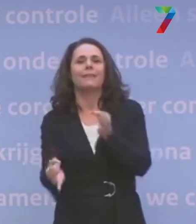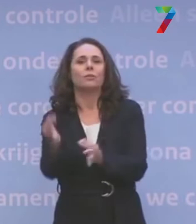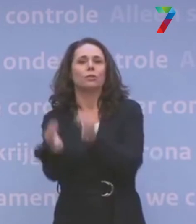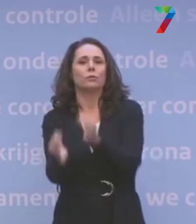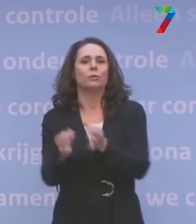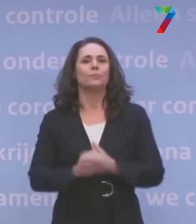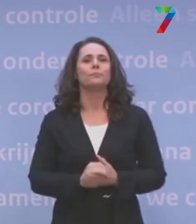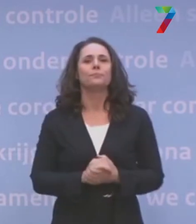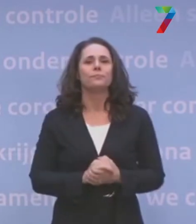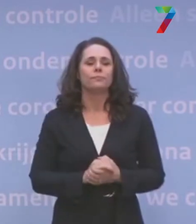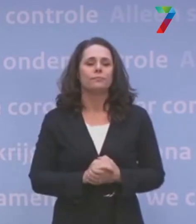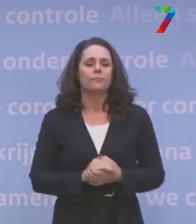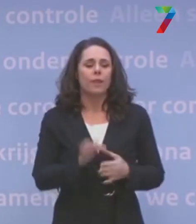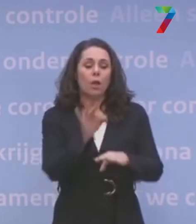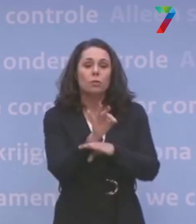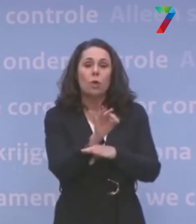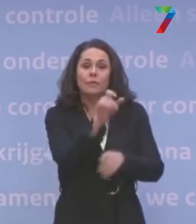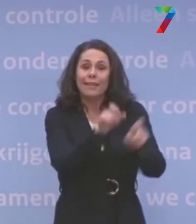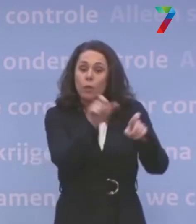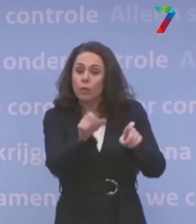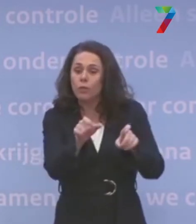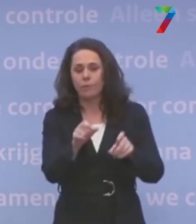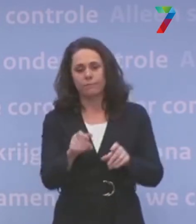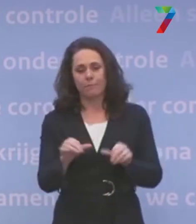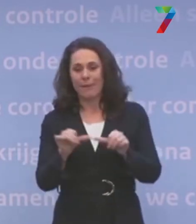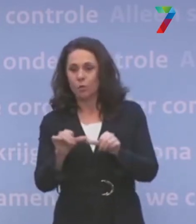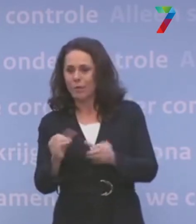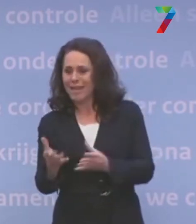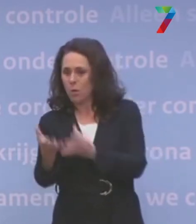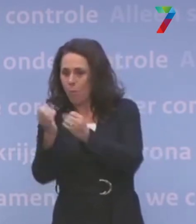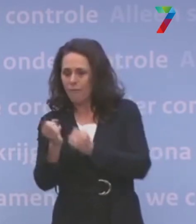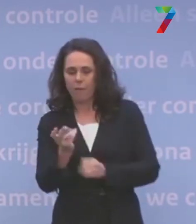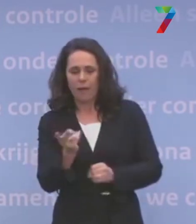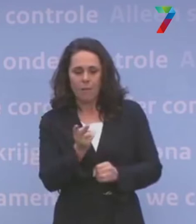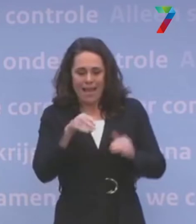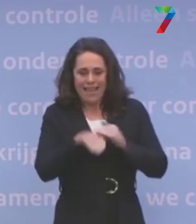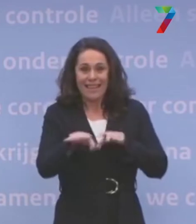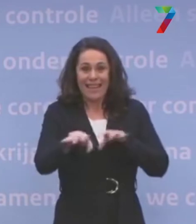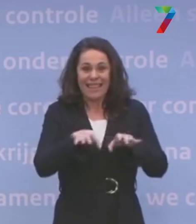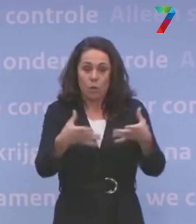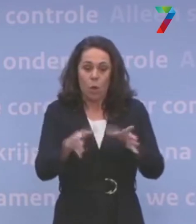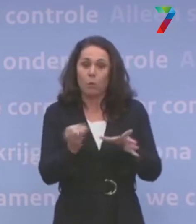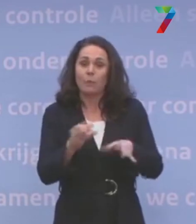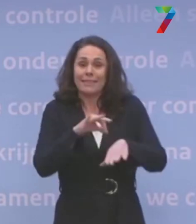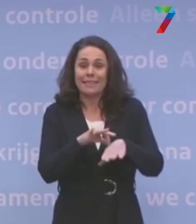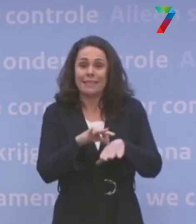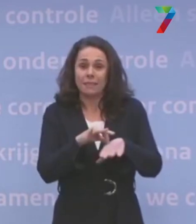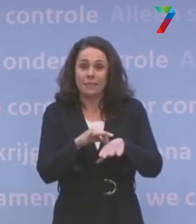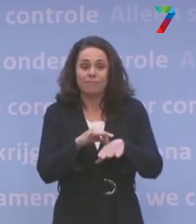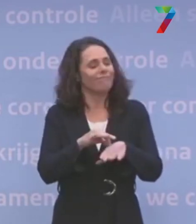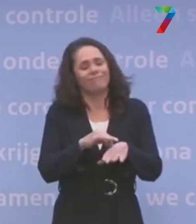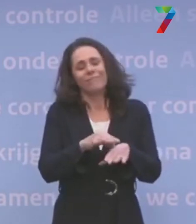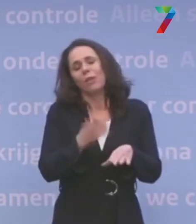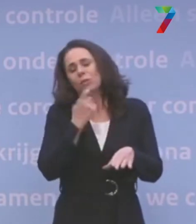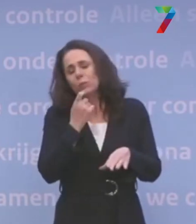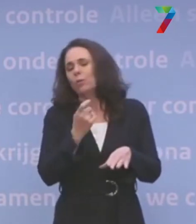leerkrachten en personeel in de opvang die wegens ziekte in de risicogroep vallen, geldt dat ze uiteraard niet voor